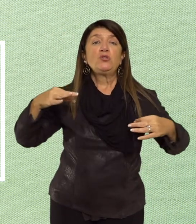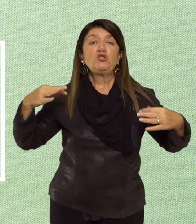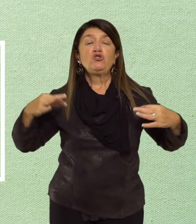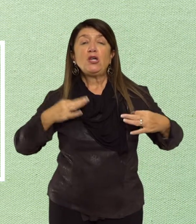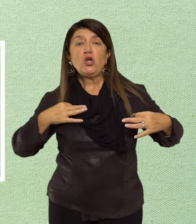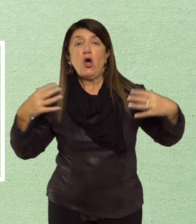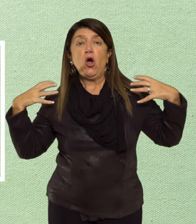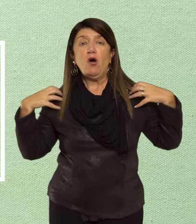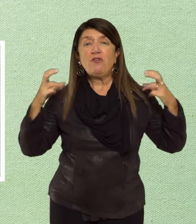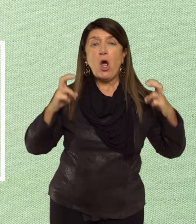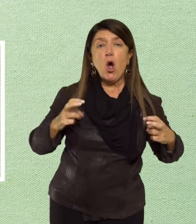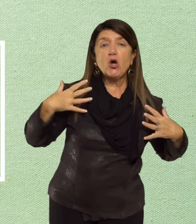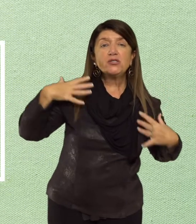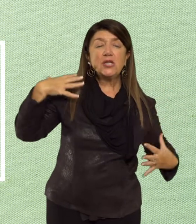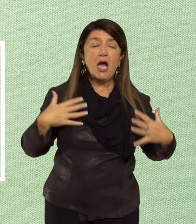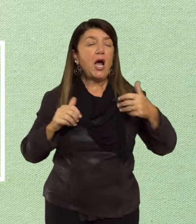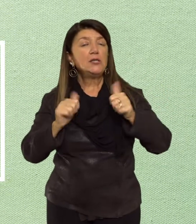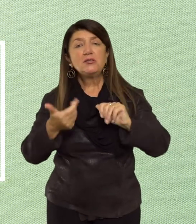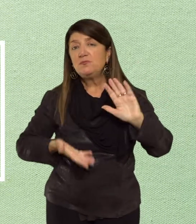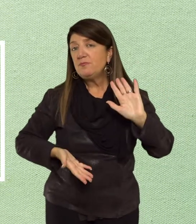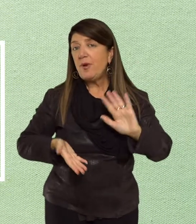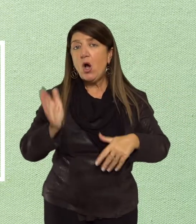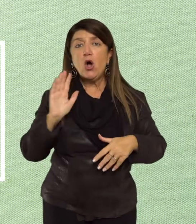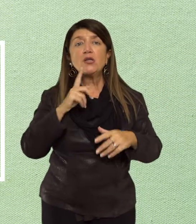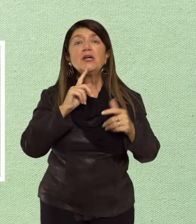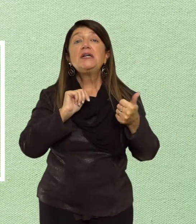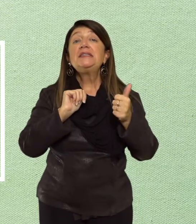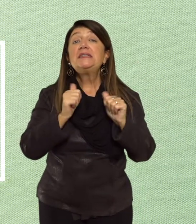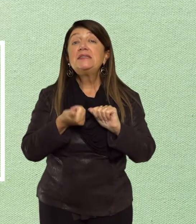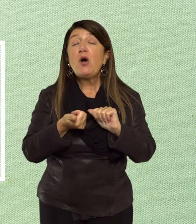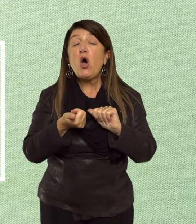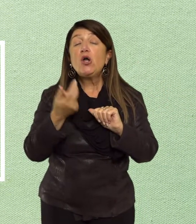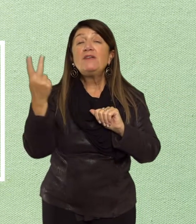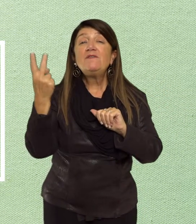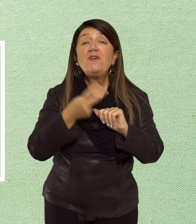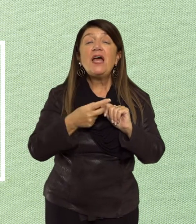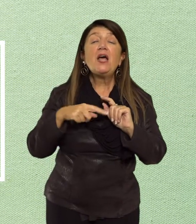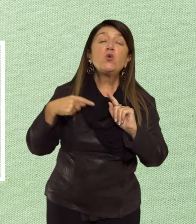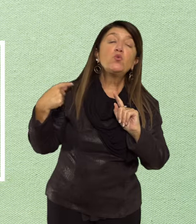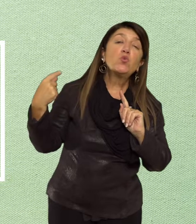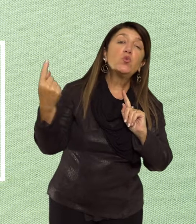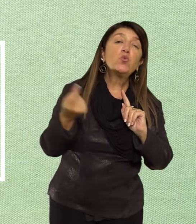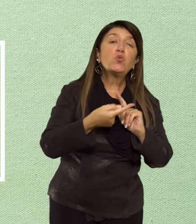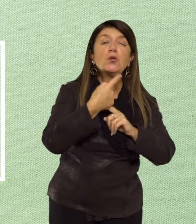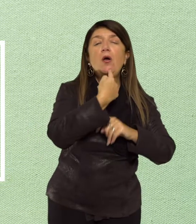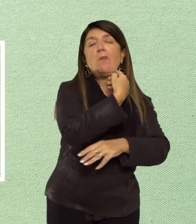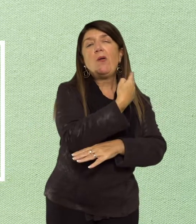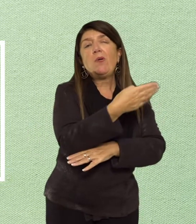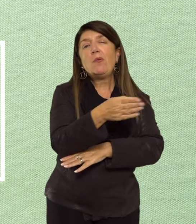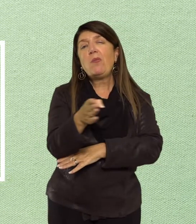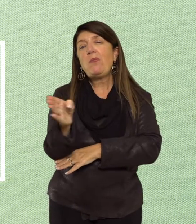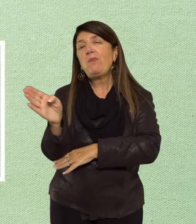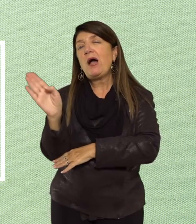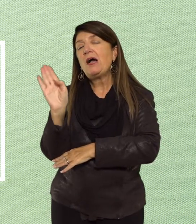che si vuole mantenere in forma. Quindi lo sport è per tutti davvero 360 gradi. Lo sport a